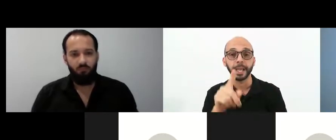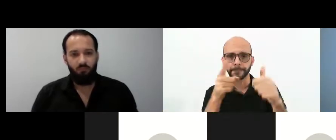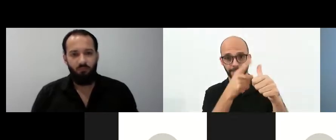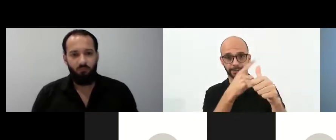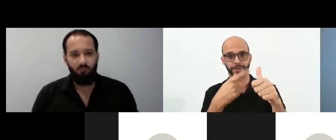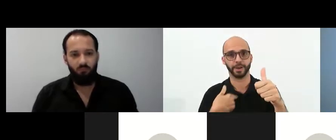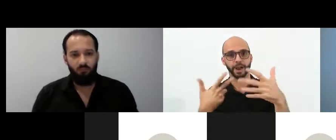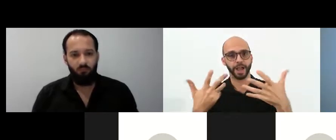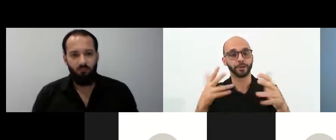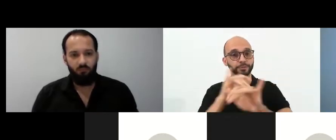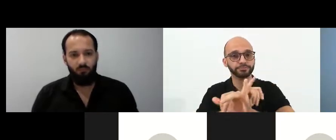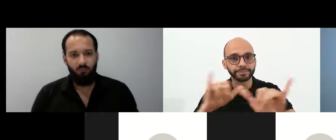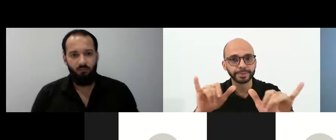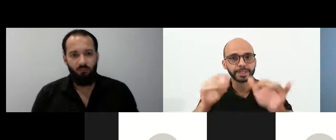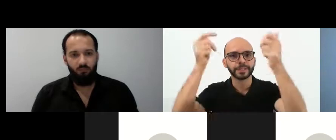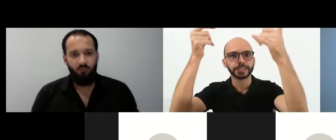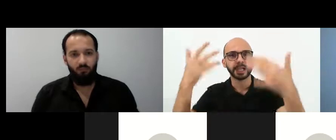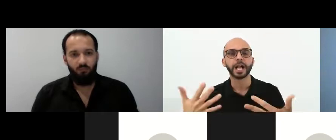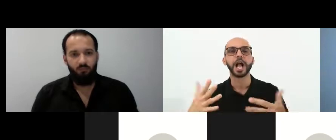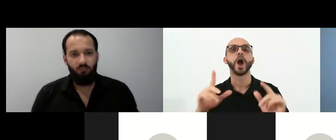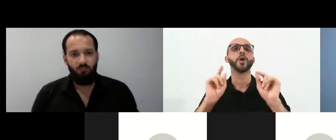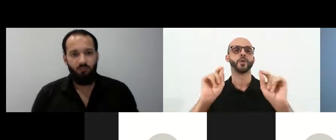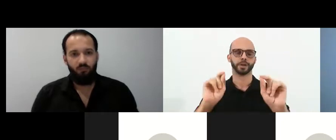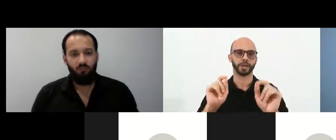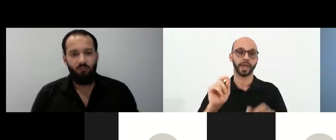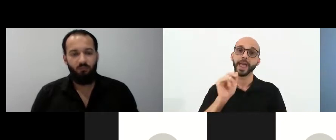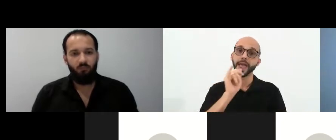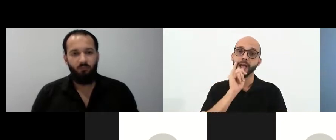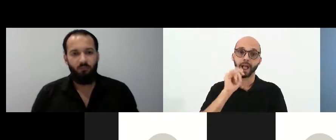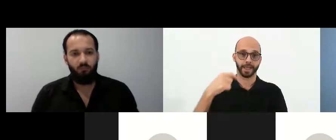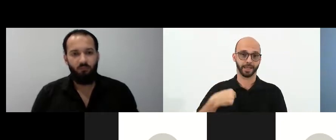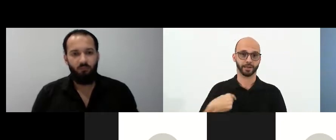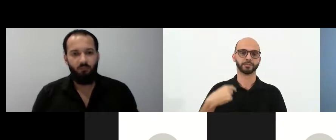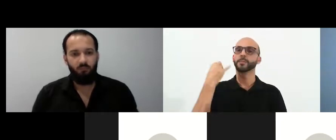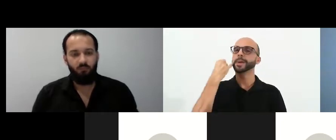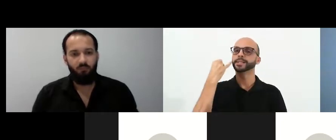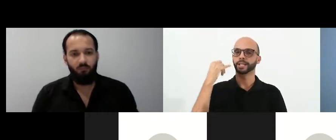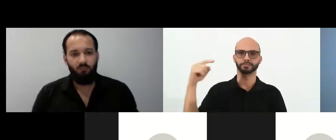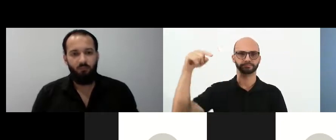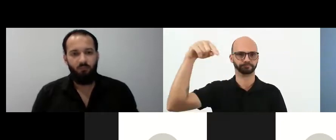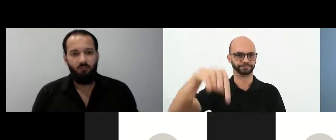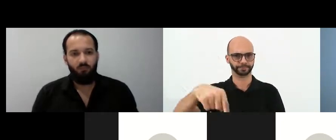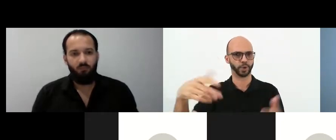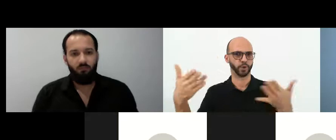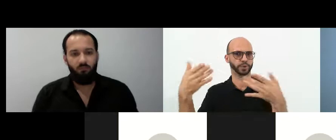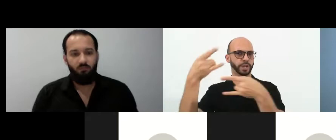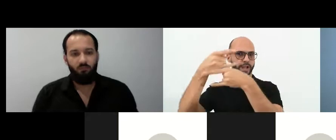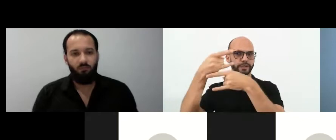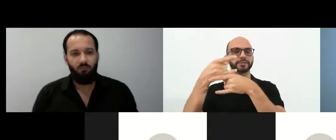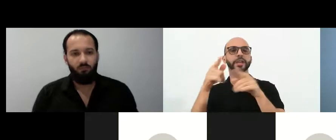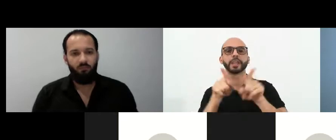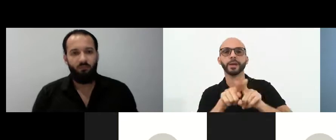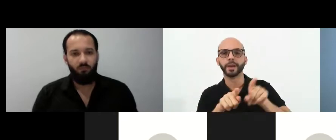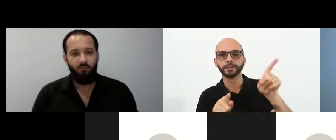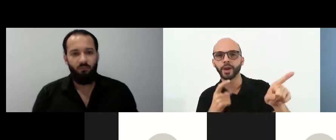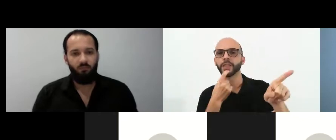como seria conversar sobre essa questão. Então, eu quero primeiramente explicar um pouquinho para vocês e falar sobre eu